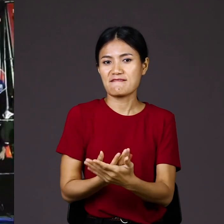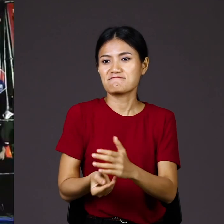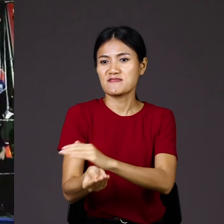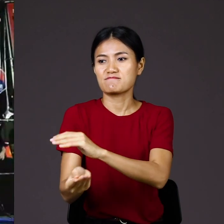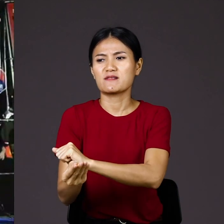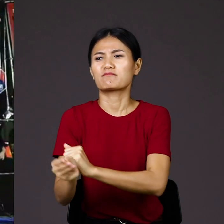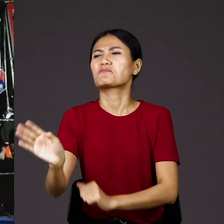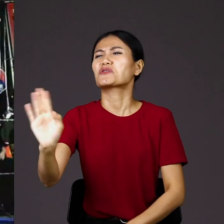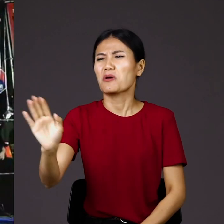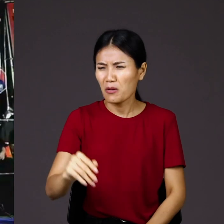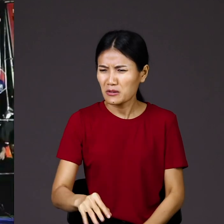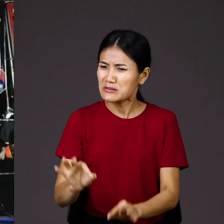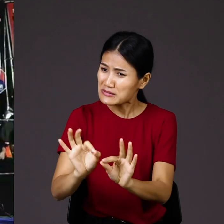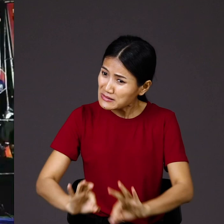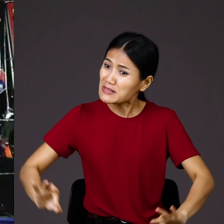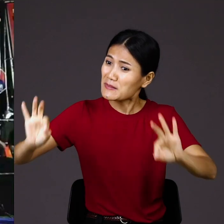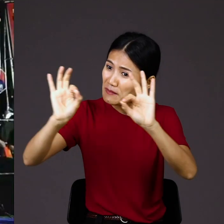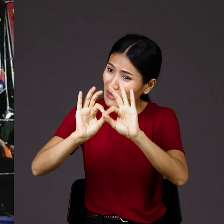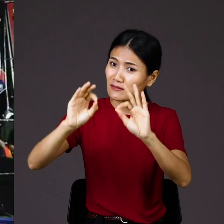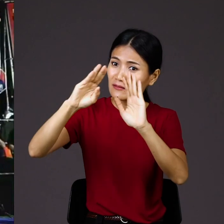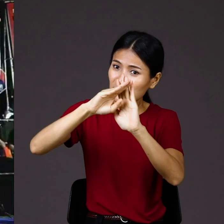แบบพวกเรา